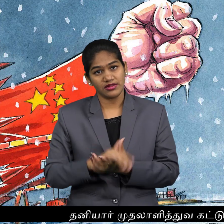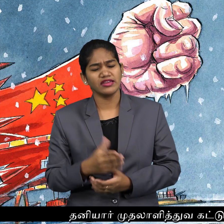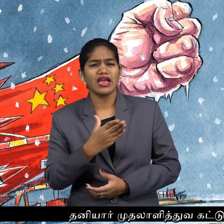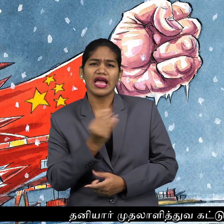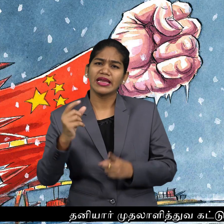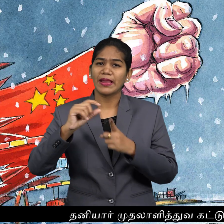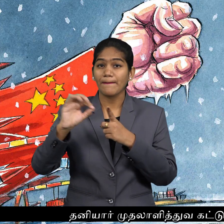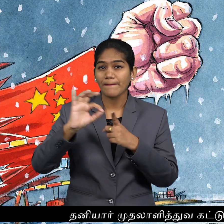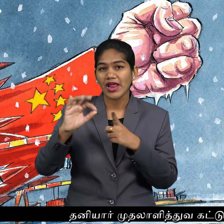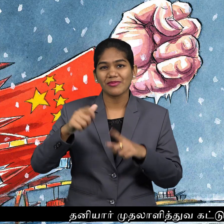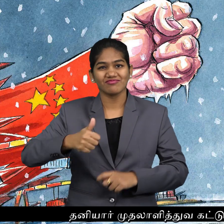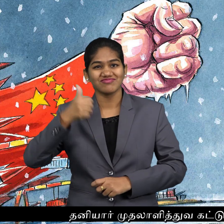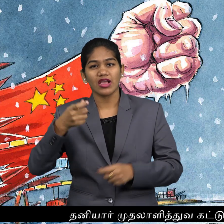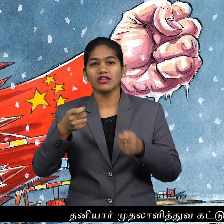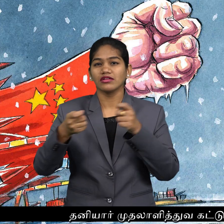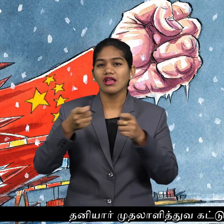வாதிட்டது.